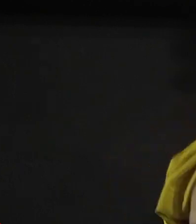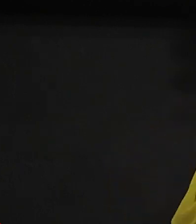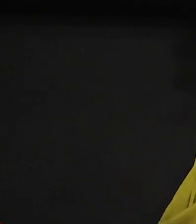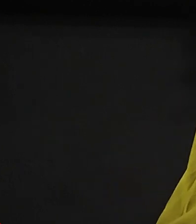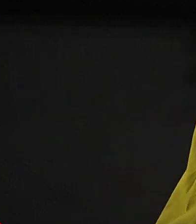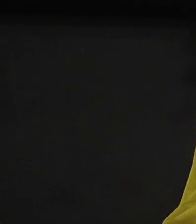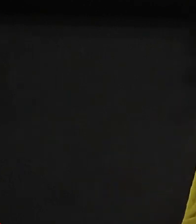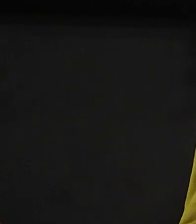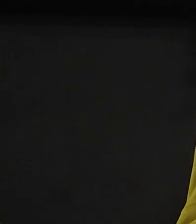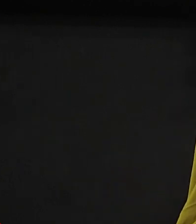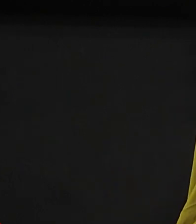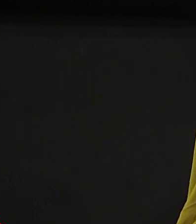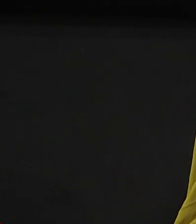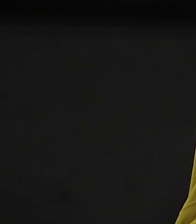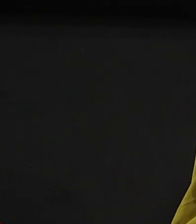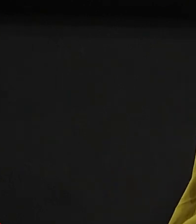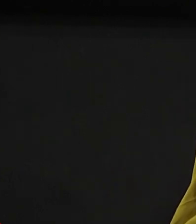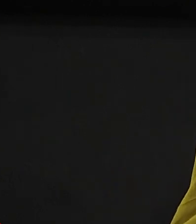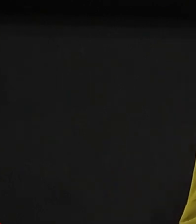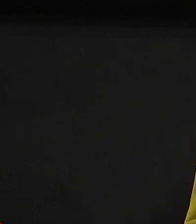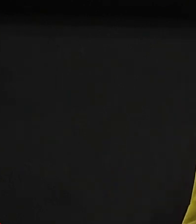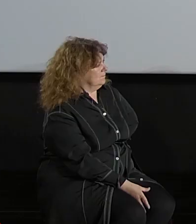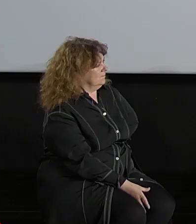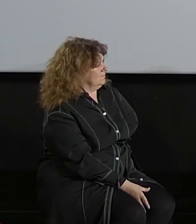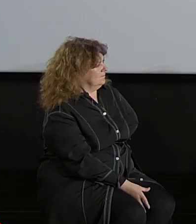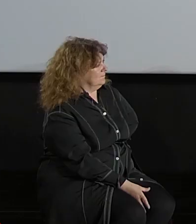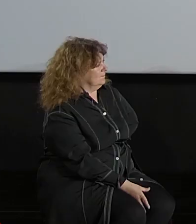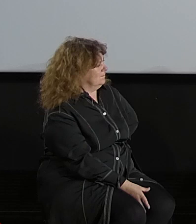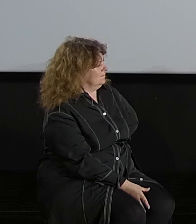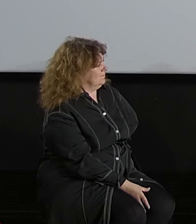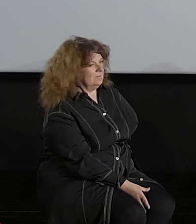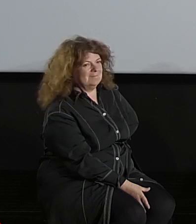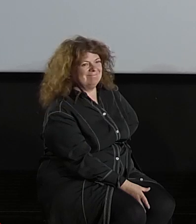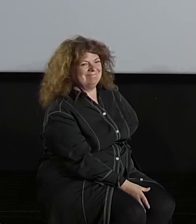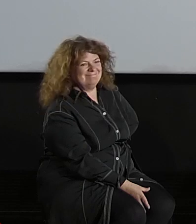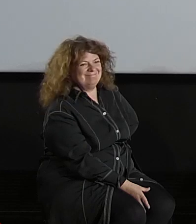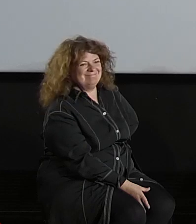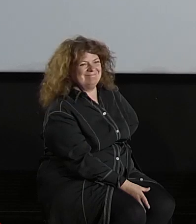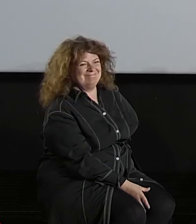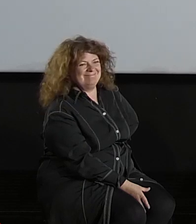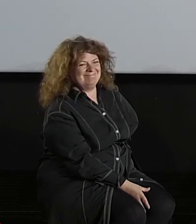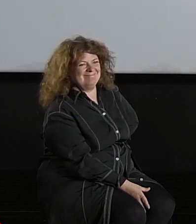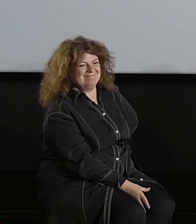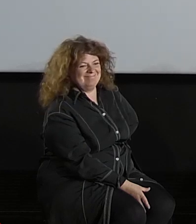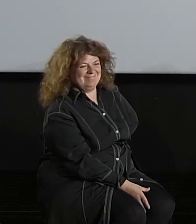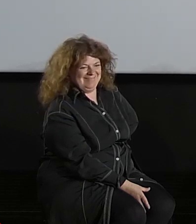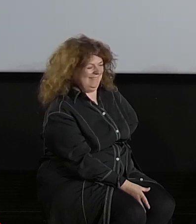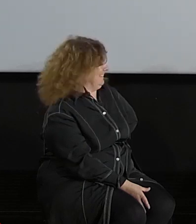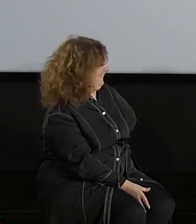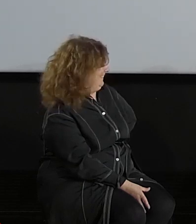otro punto de vista diferente que enriquece más el espectáculo vaya rollo perdonar